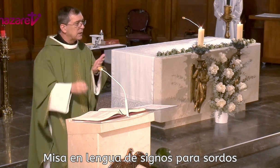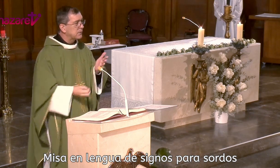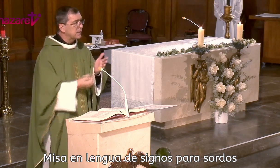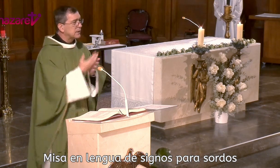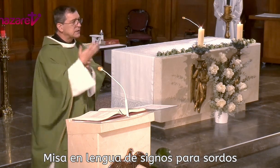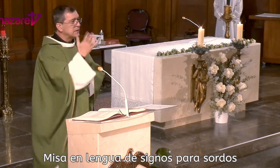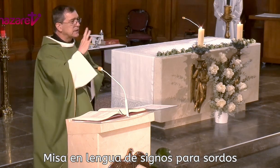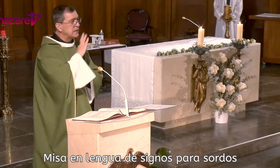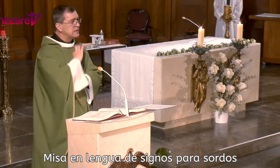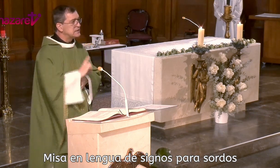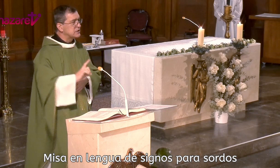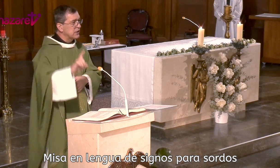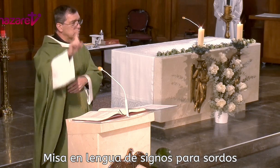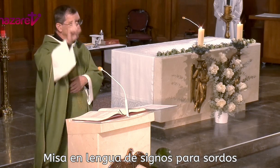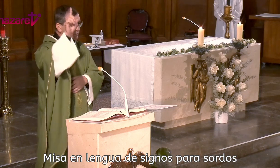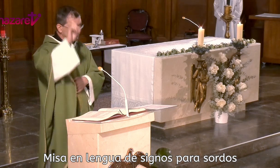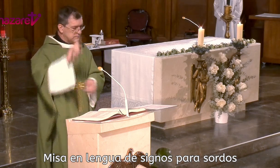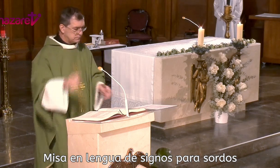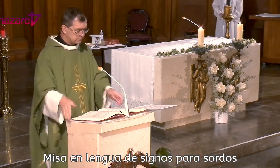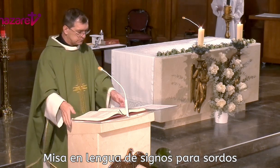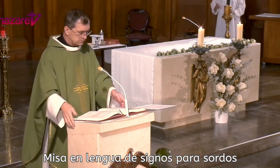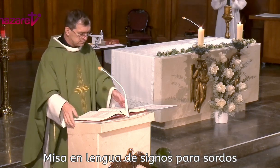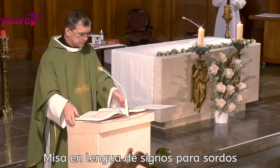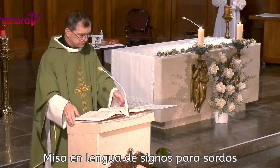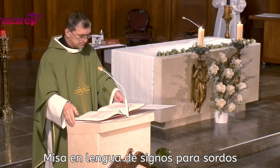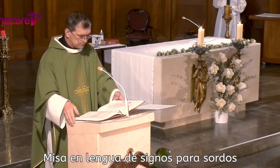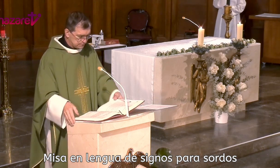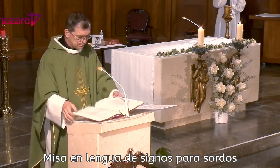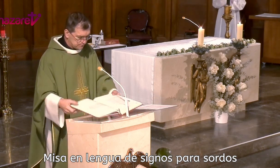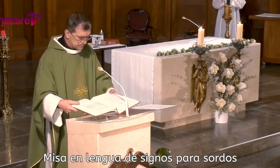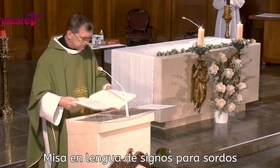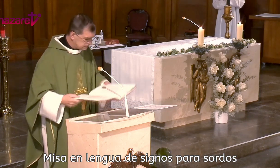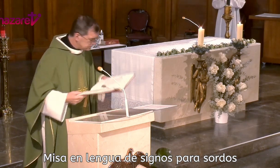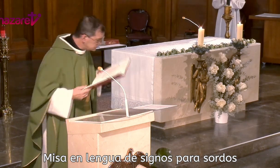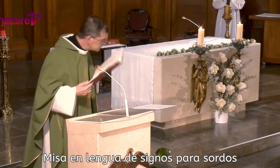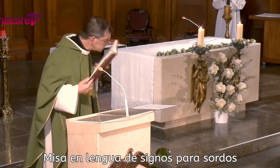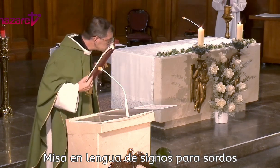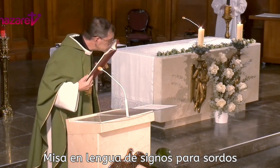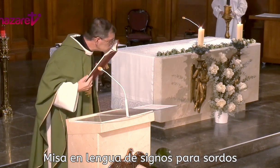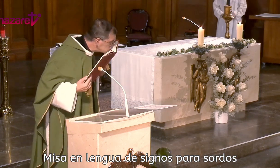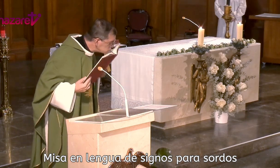Palabra del Señor. Gloria a ti, Señor Jesús.